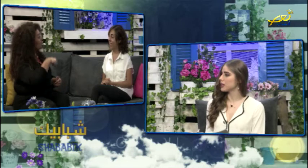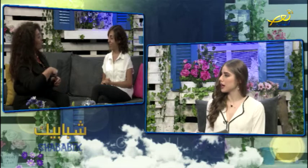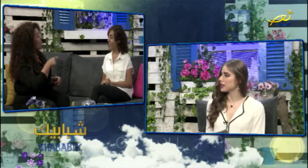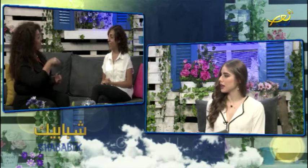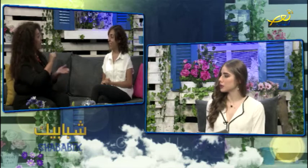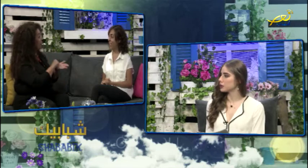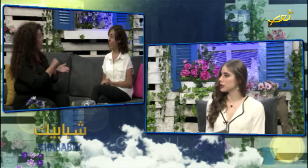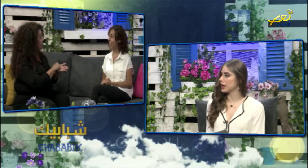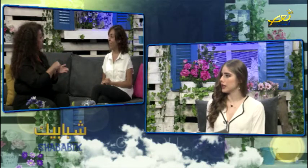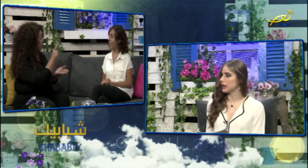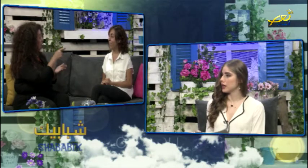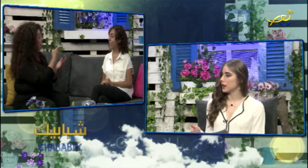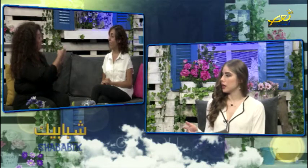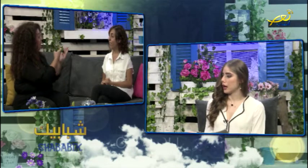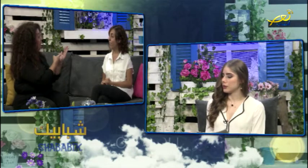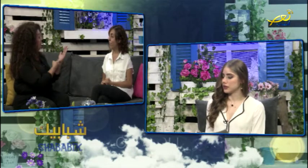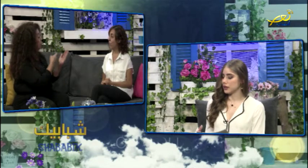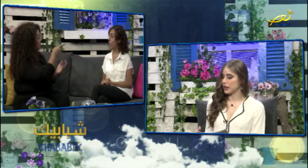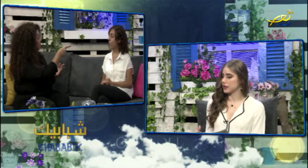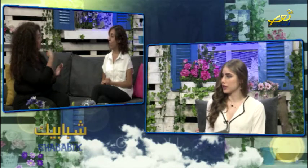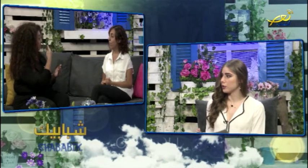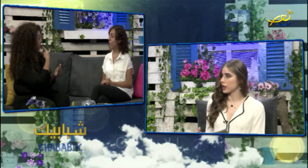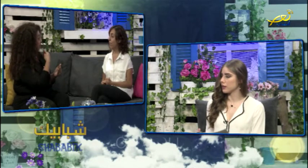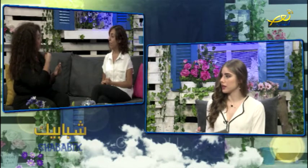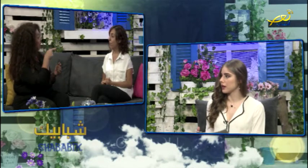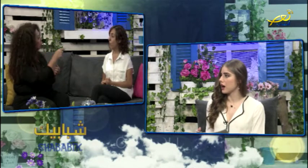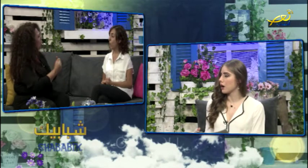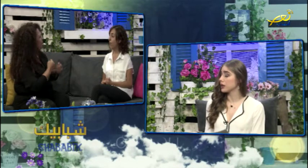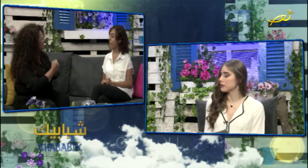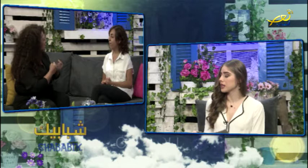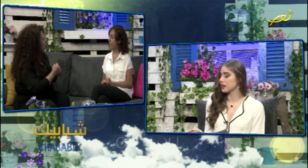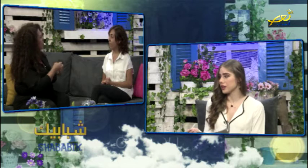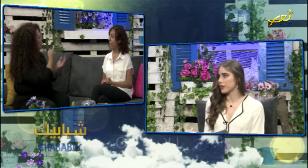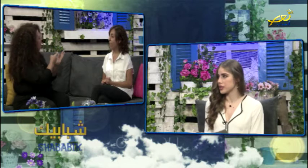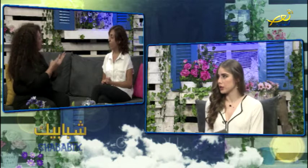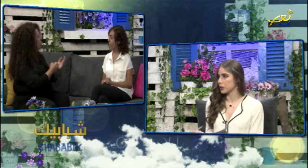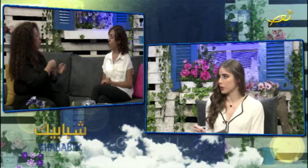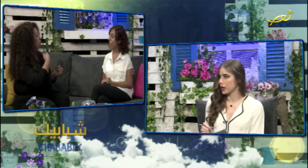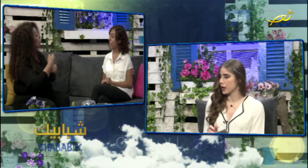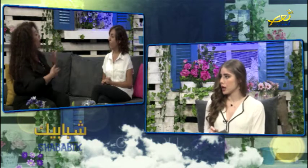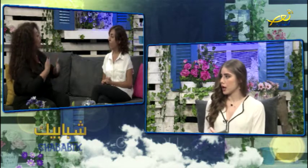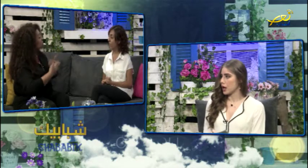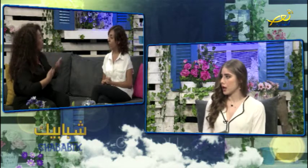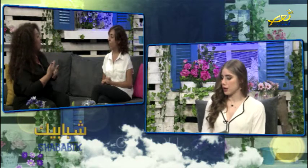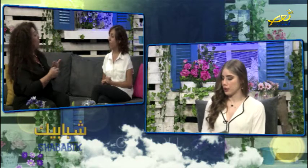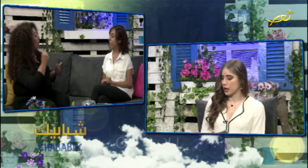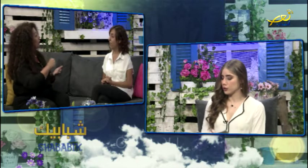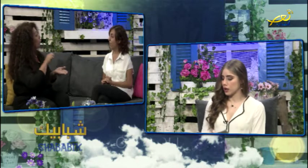لهذا القانون يلي عم يعني سابره كرمال يتحقق أو يمكن يتنفذ؟ لأنه هو القانون